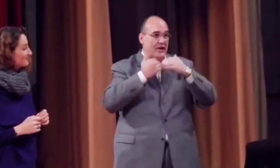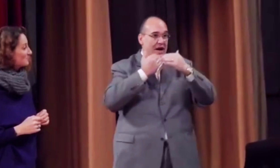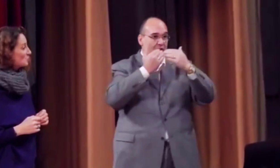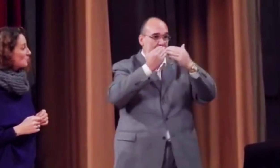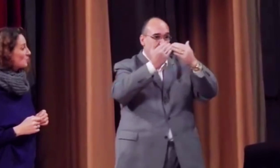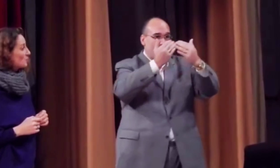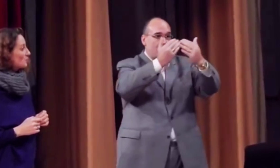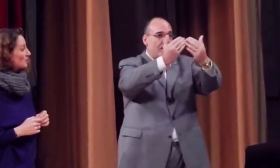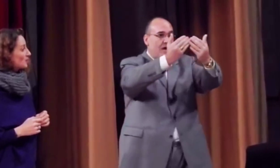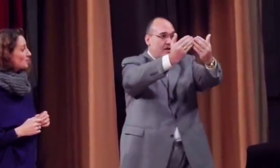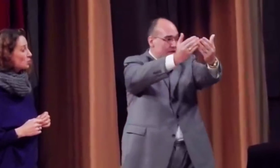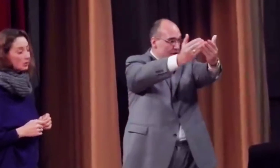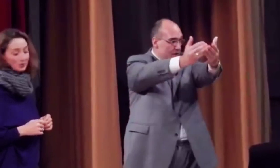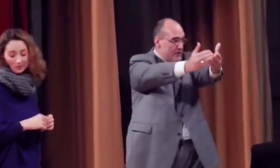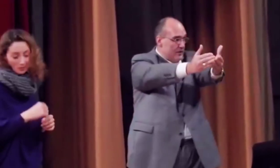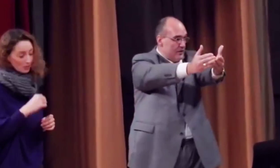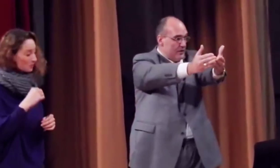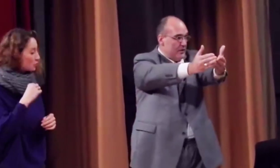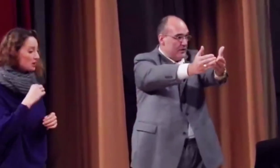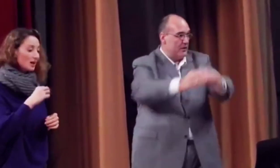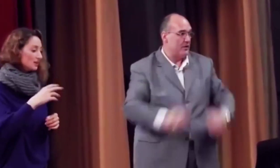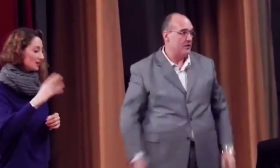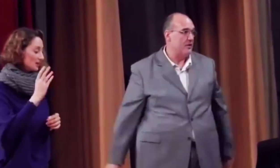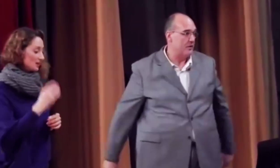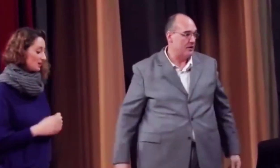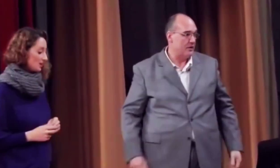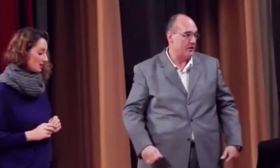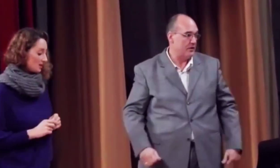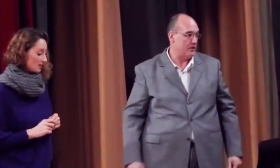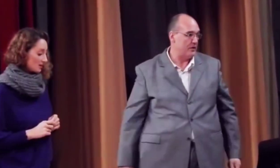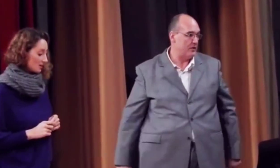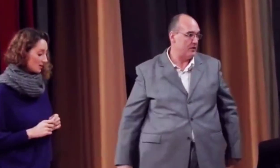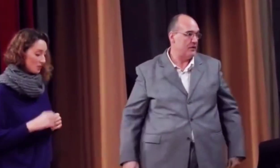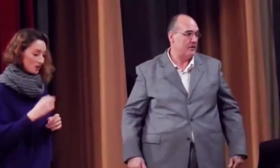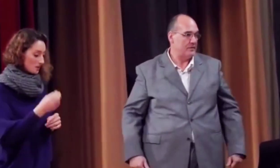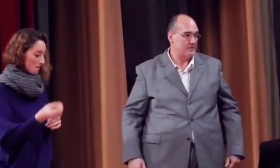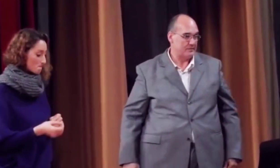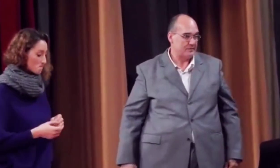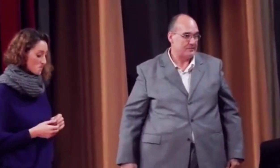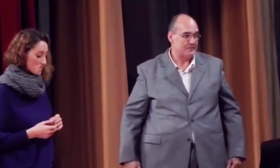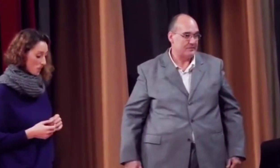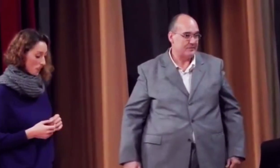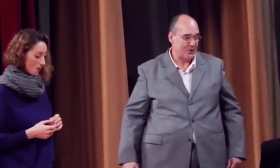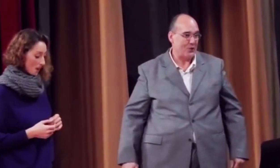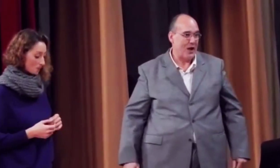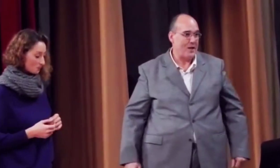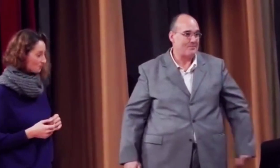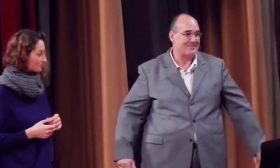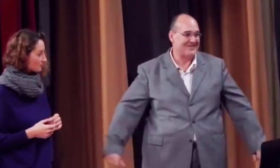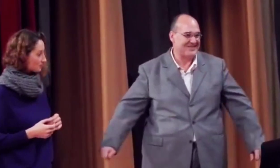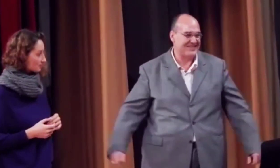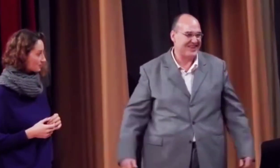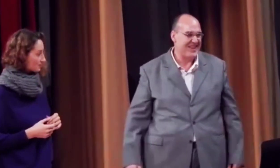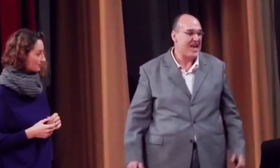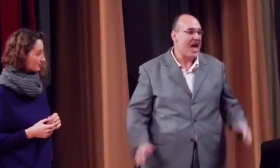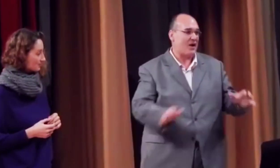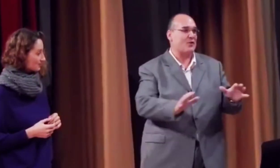È tutto legato e portato in avanti. Все легато и впереди. Окей? Okay.